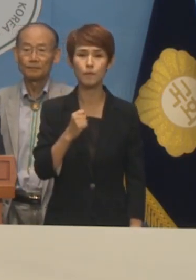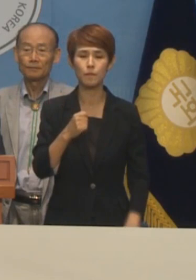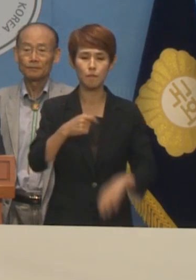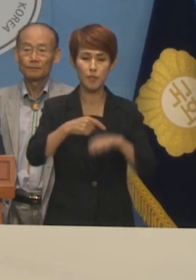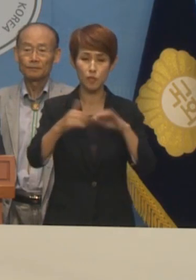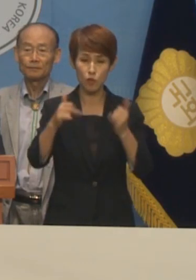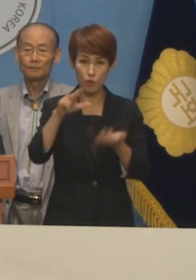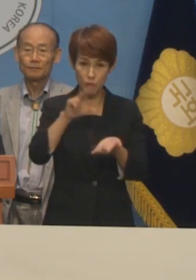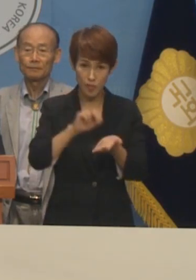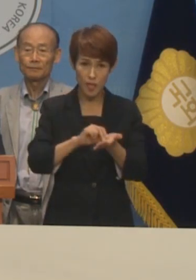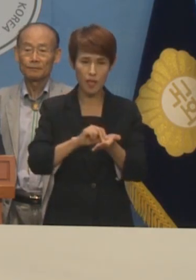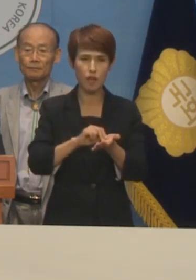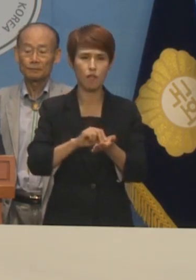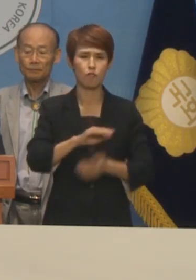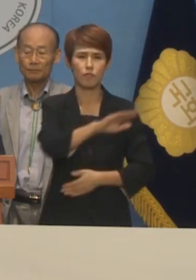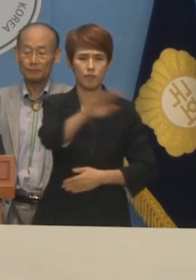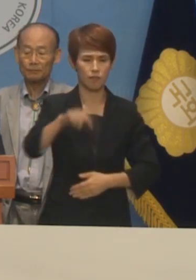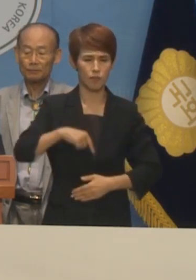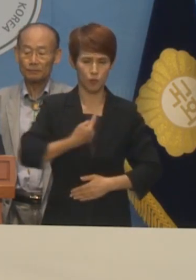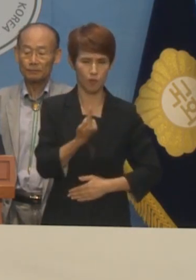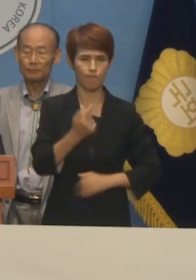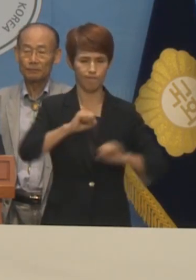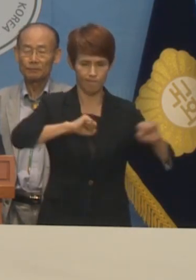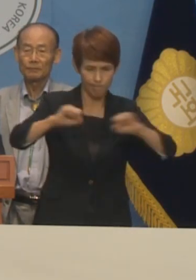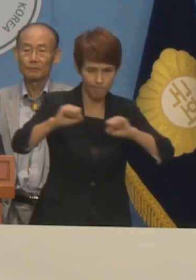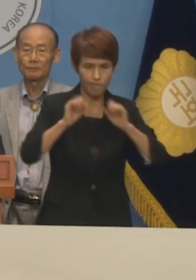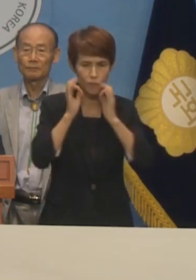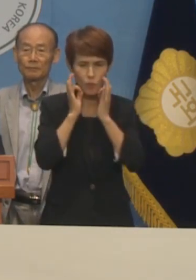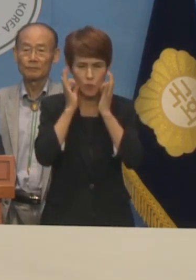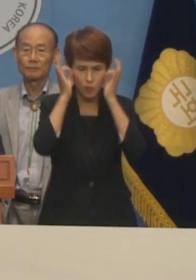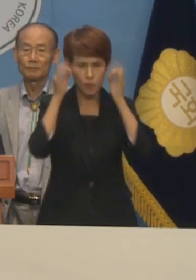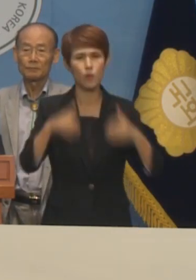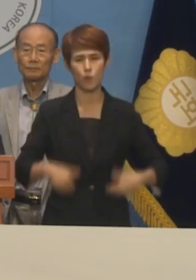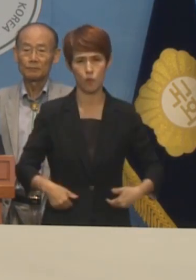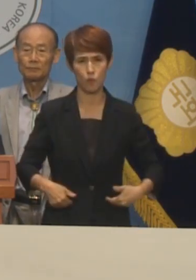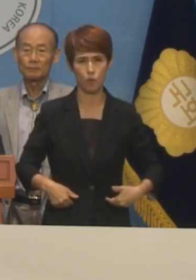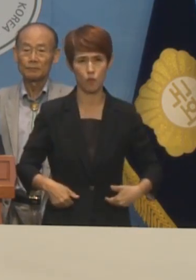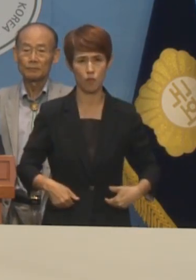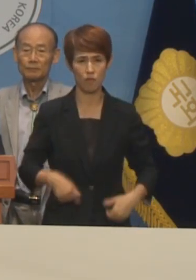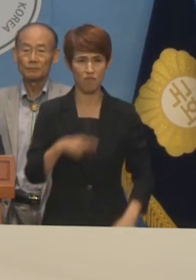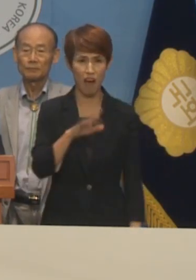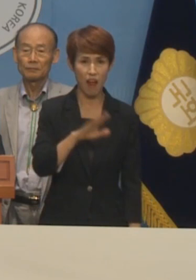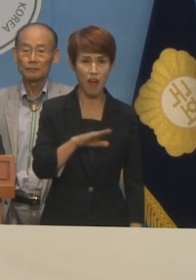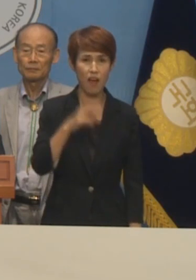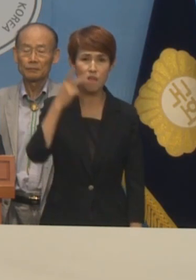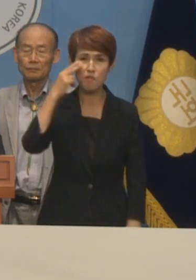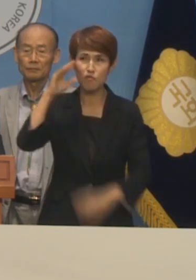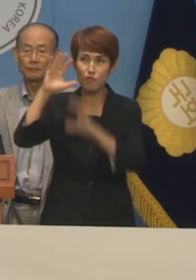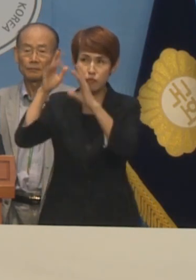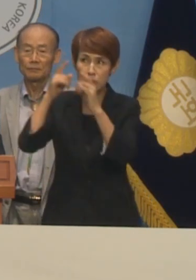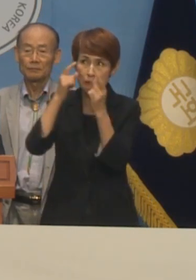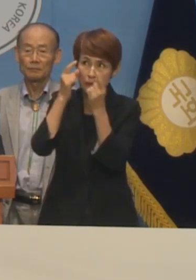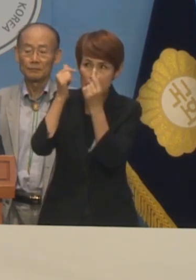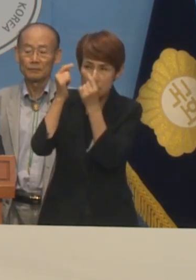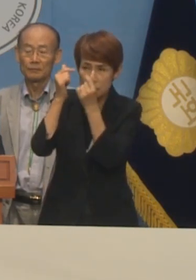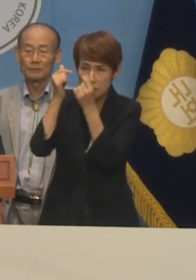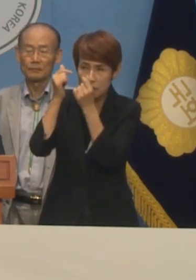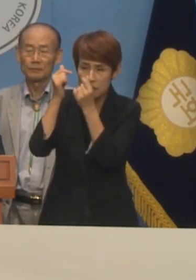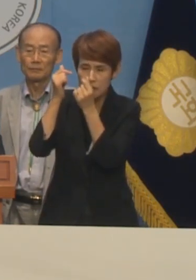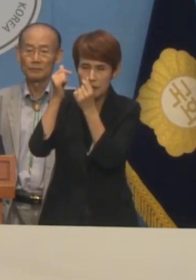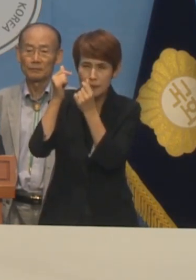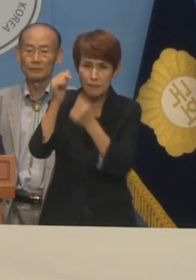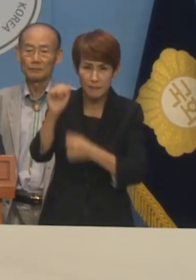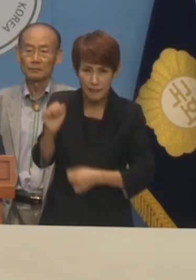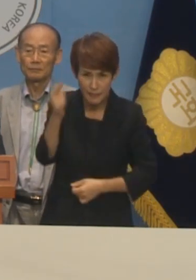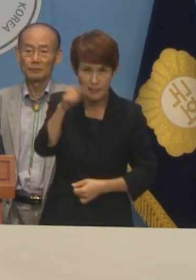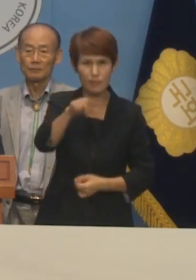문제를 주체적으로 돌파해 가려는 노력 없이 미국의 눈치나 보며 수수방관하고 있기